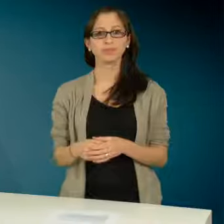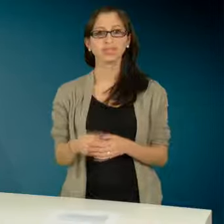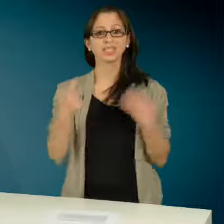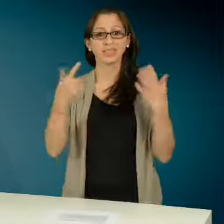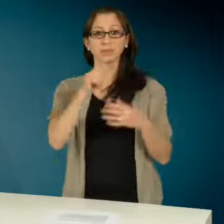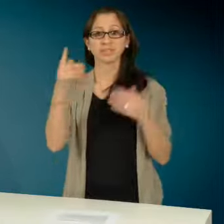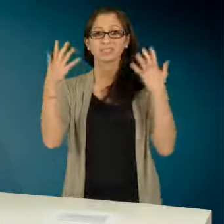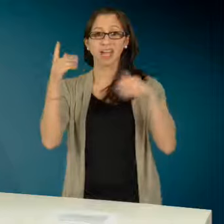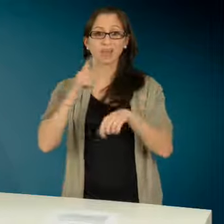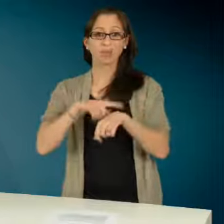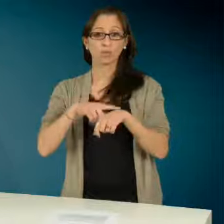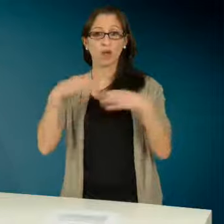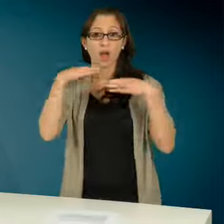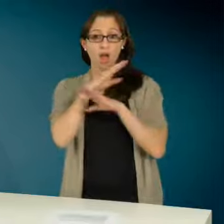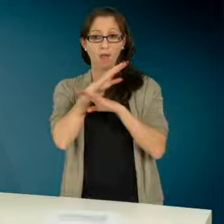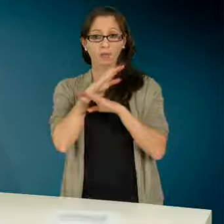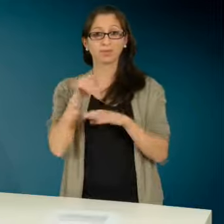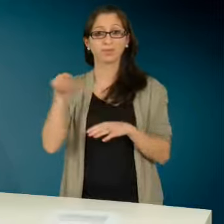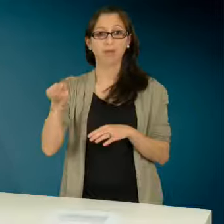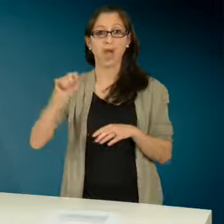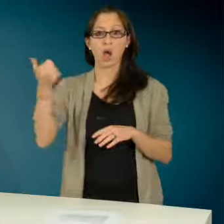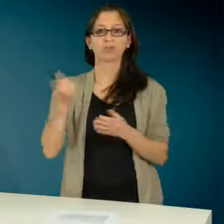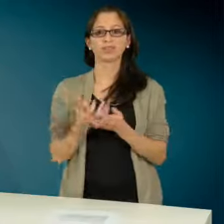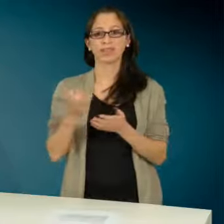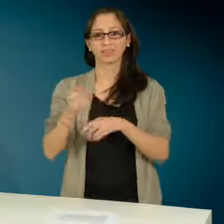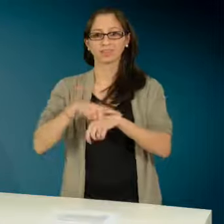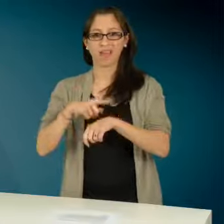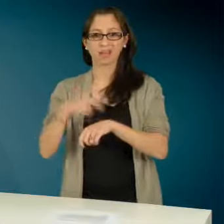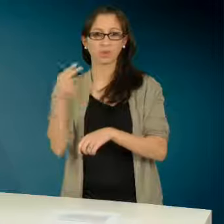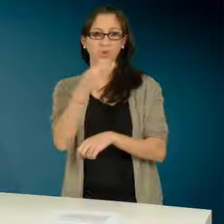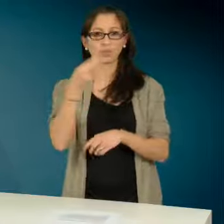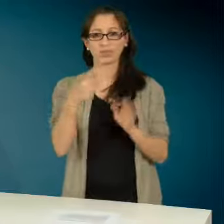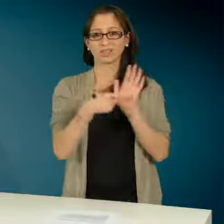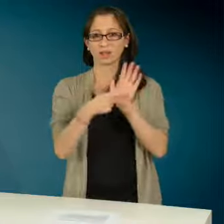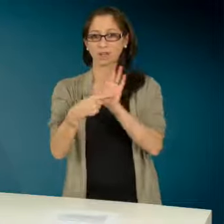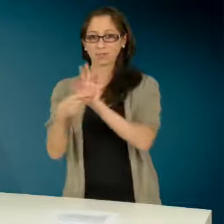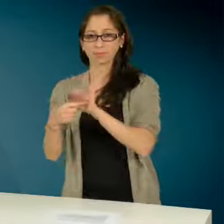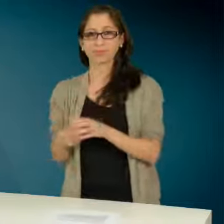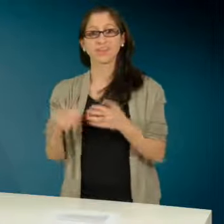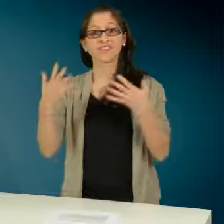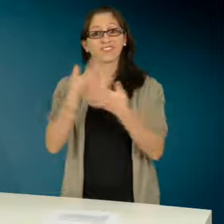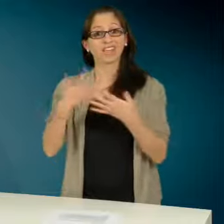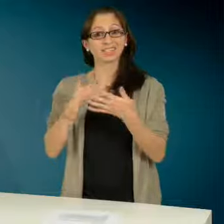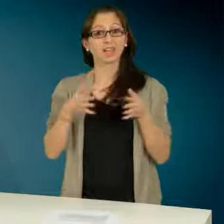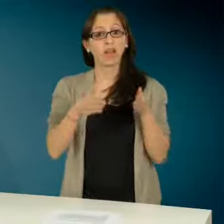Zwischen 19 und 22 Uhr zur Hauptsendezeit laufen diese Untertitel auf den Kanälen